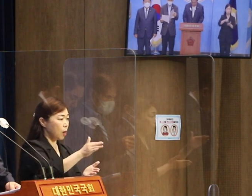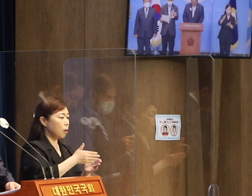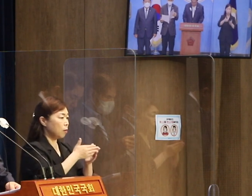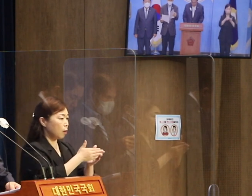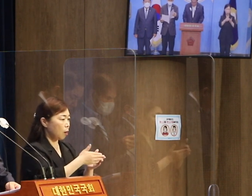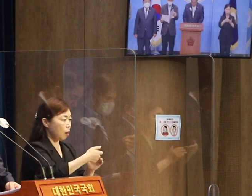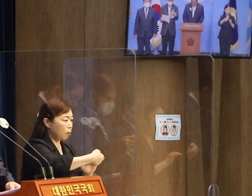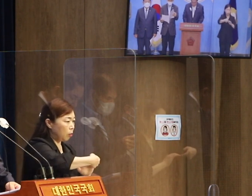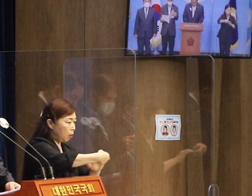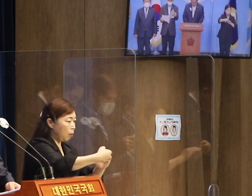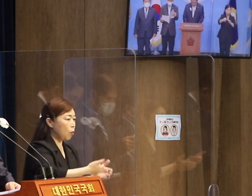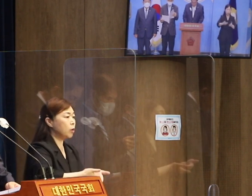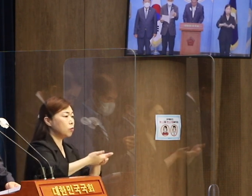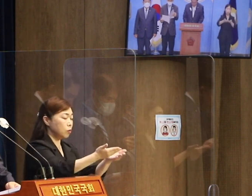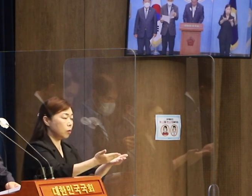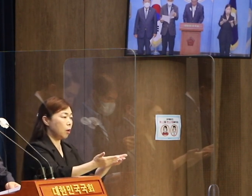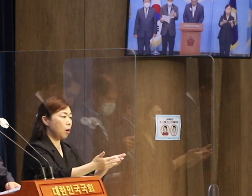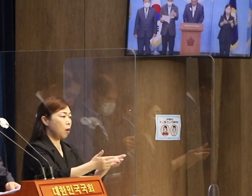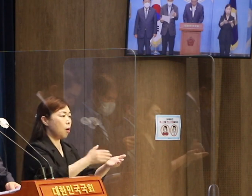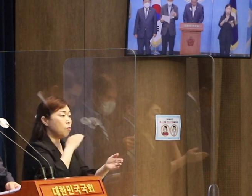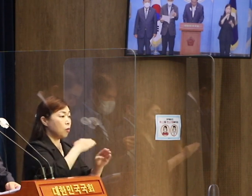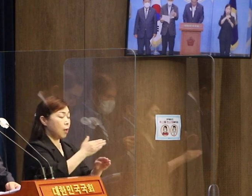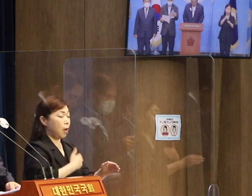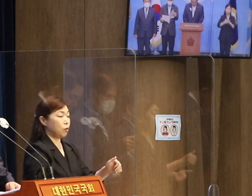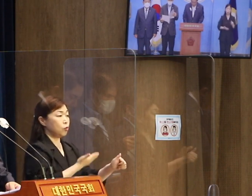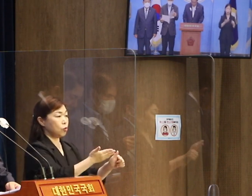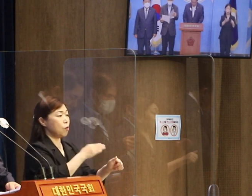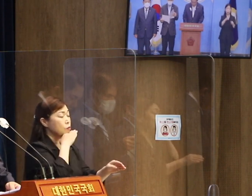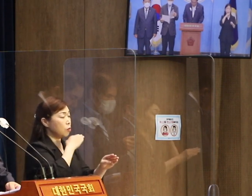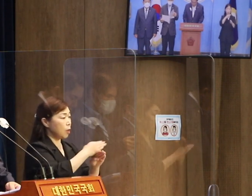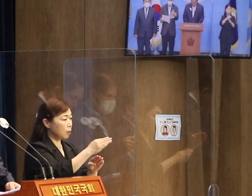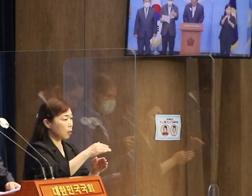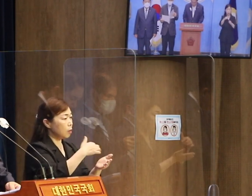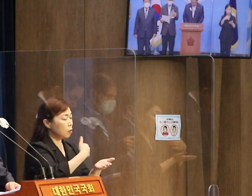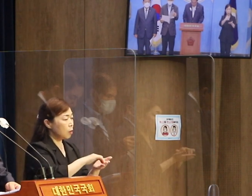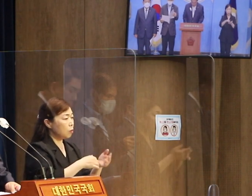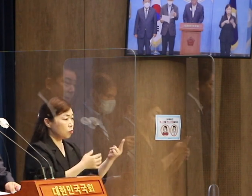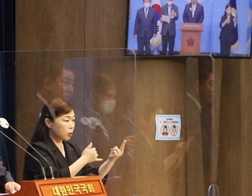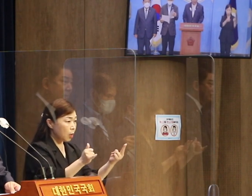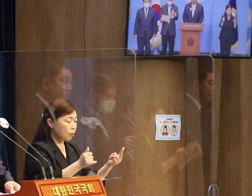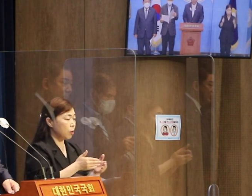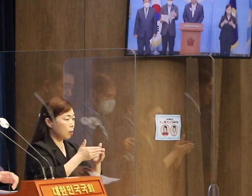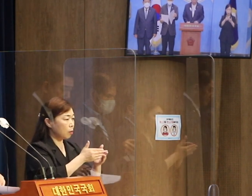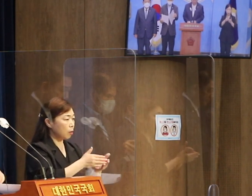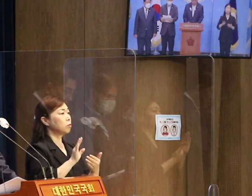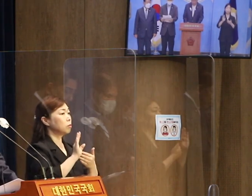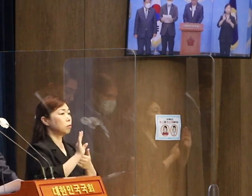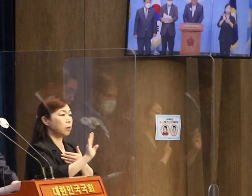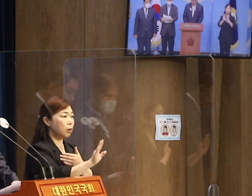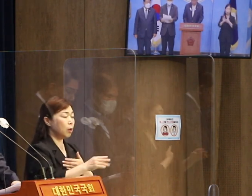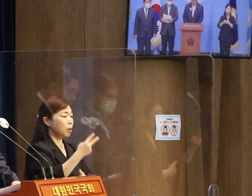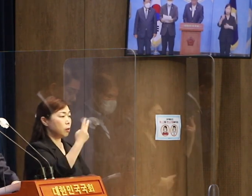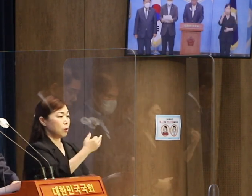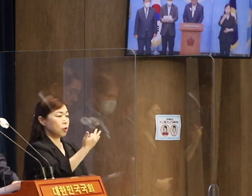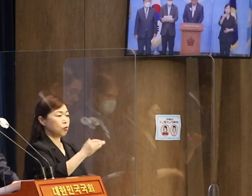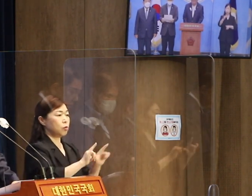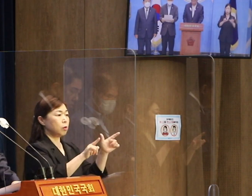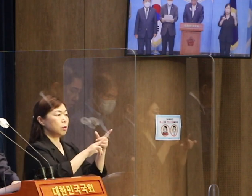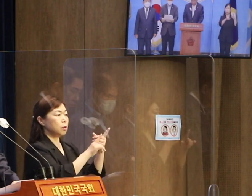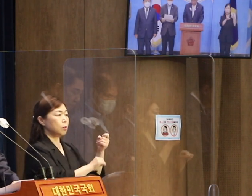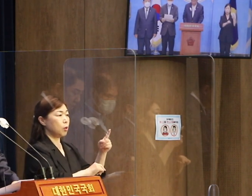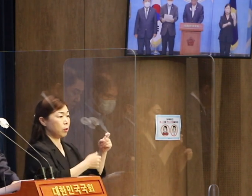인계 입장을 북측에 통지했고 북측은 인원 및 선박 인수 의사를 확인했습니다. 2019년 11월